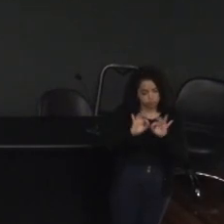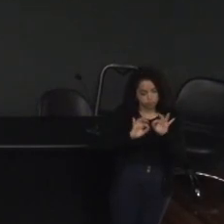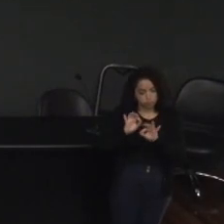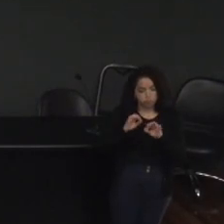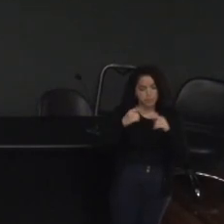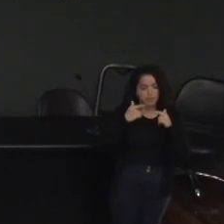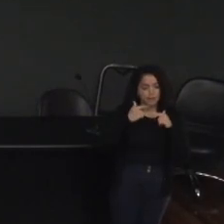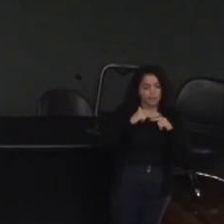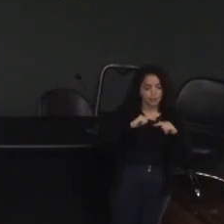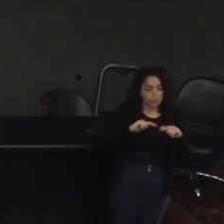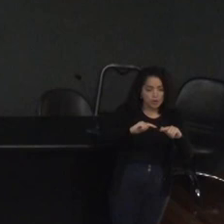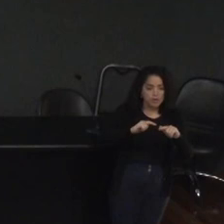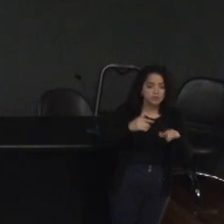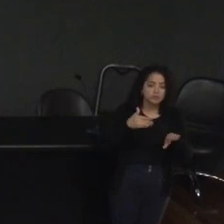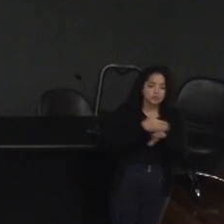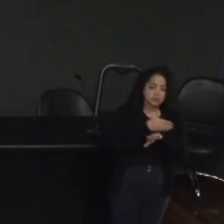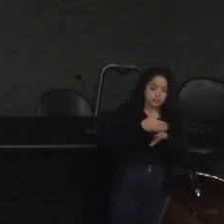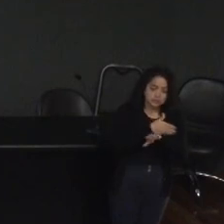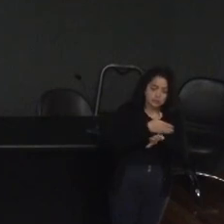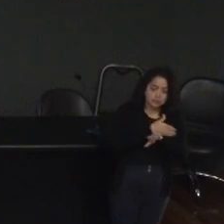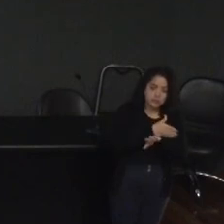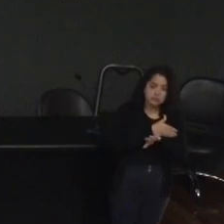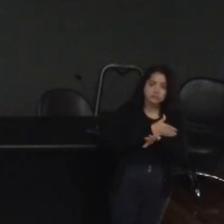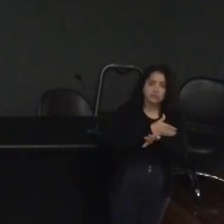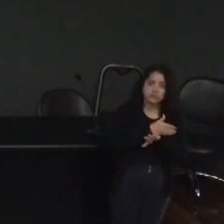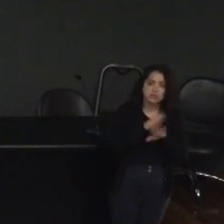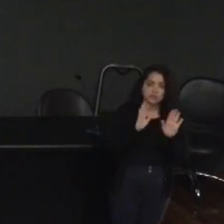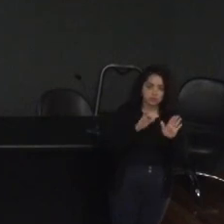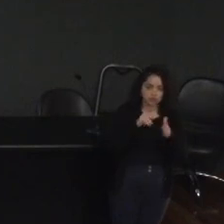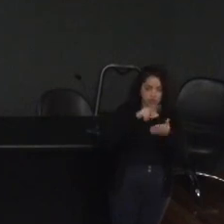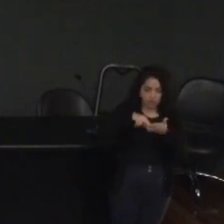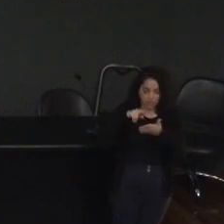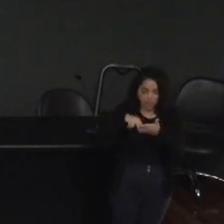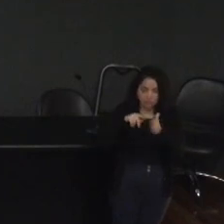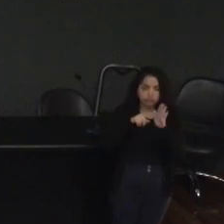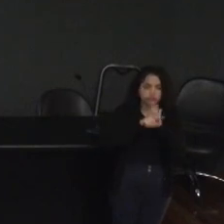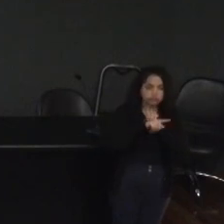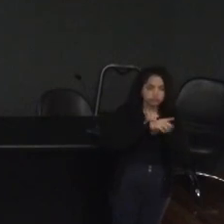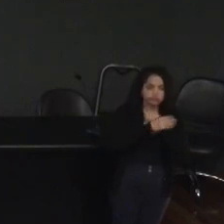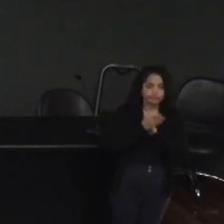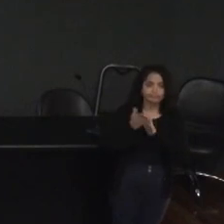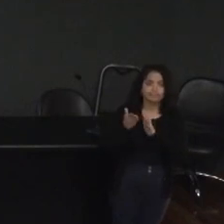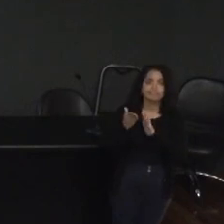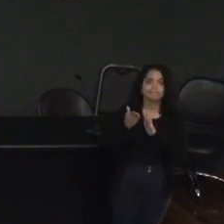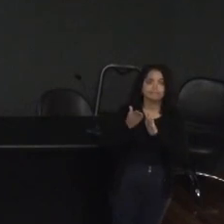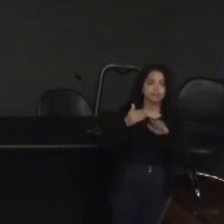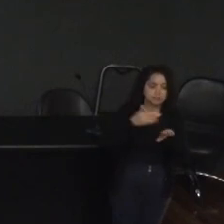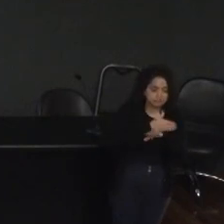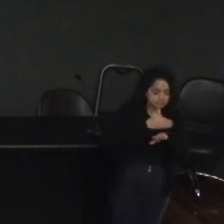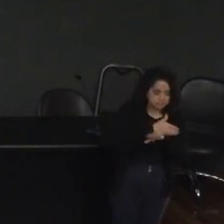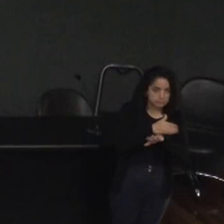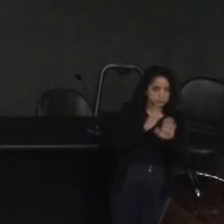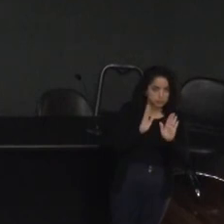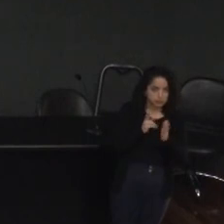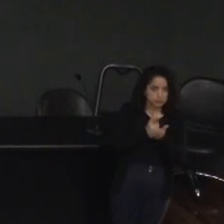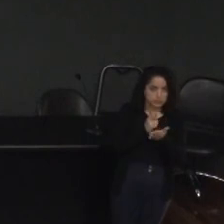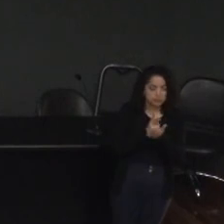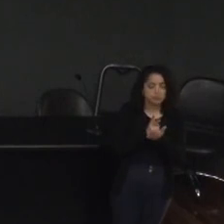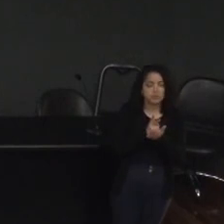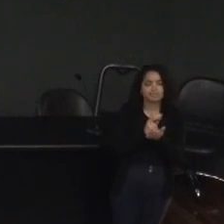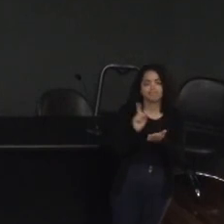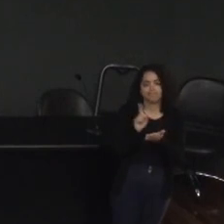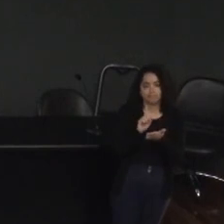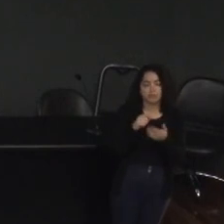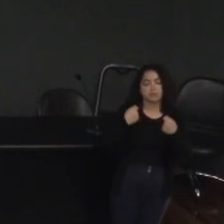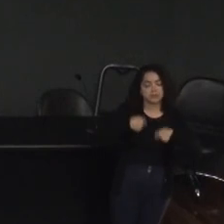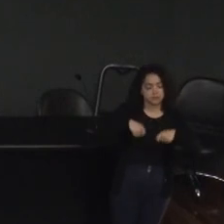acessível vocês já leram o termo de uso a linguagem é sempre acessível não mas deveria ser